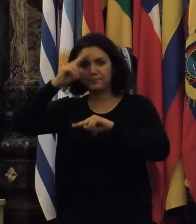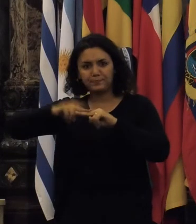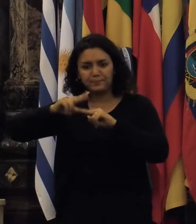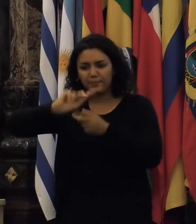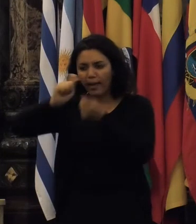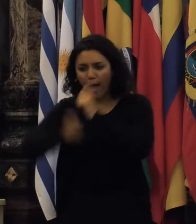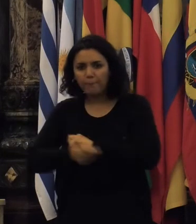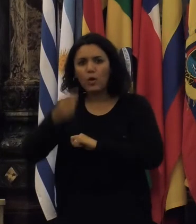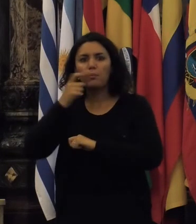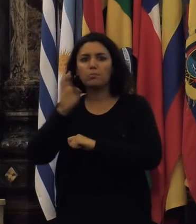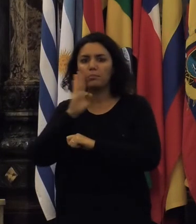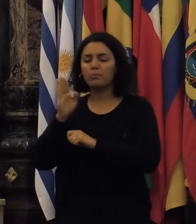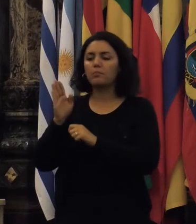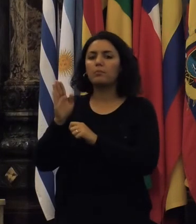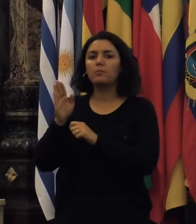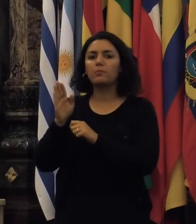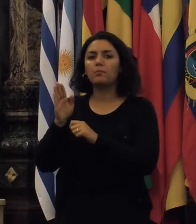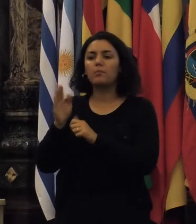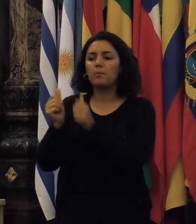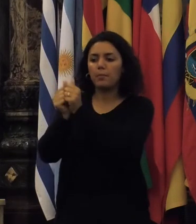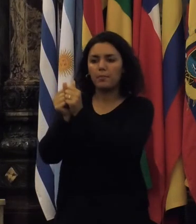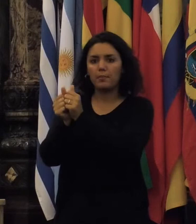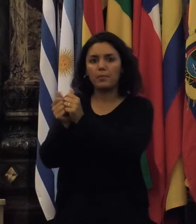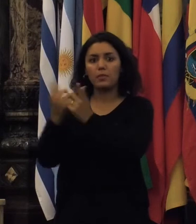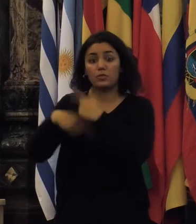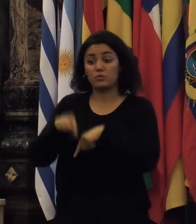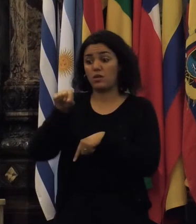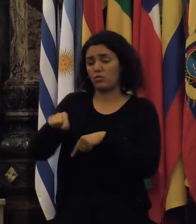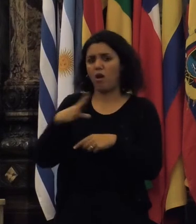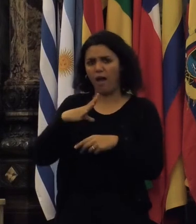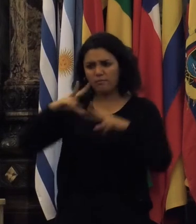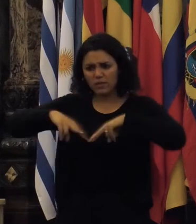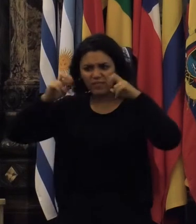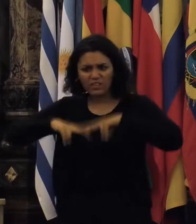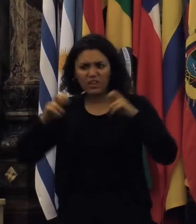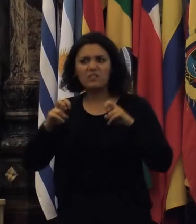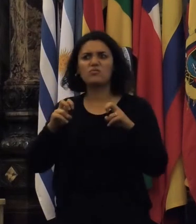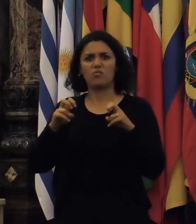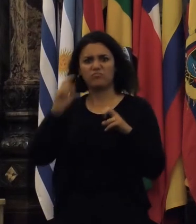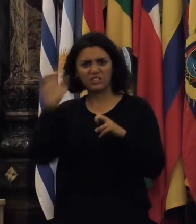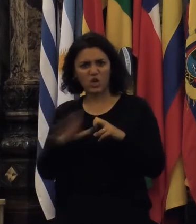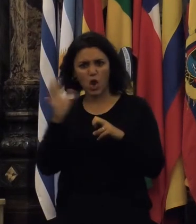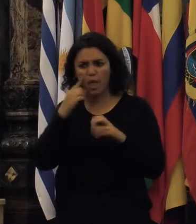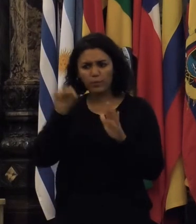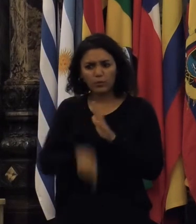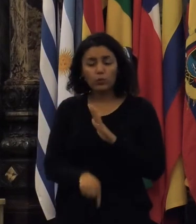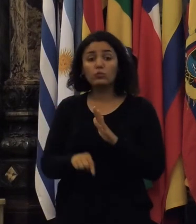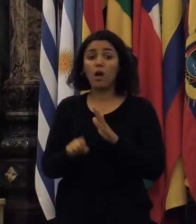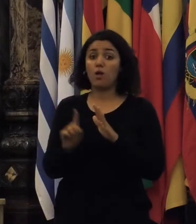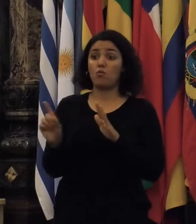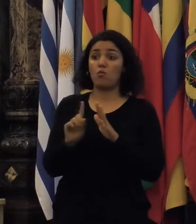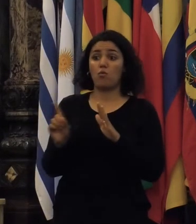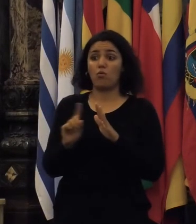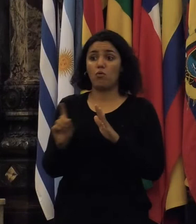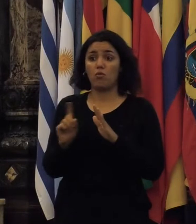sustento de la psicología. Quizás algunos psicólogos se hayan pescado, como dicen los chicos, ¿no? Pero...